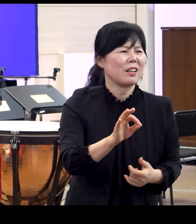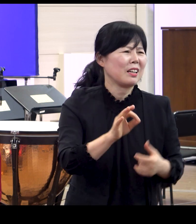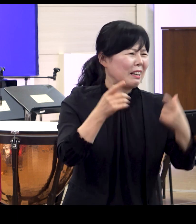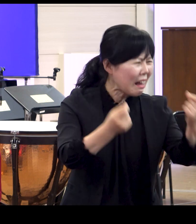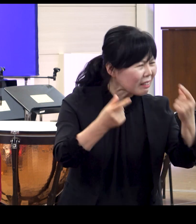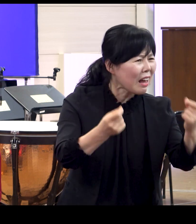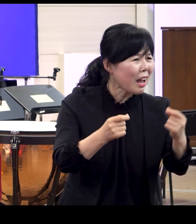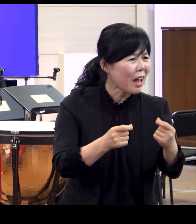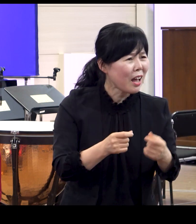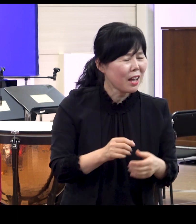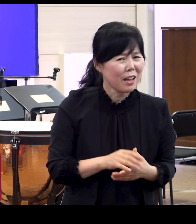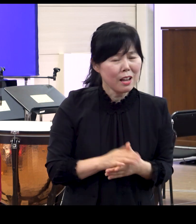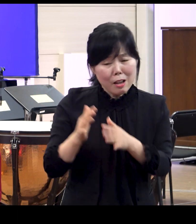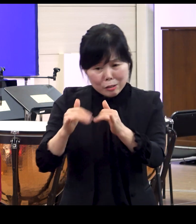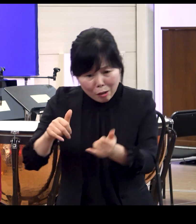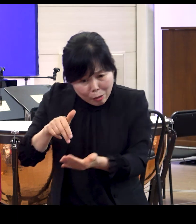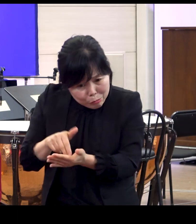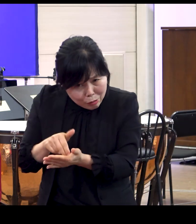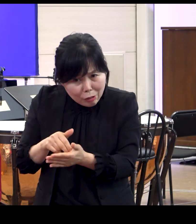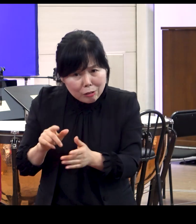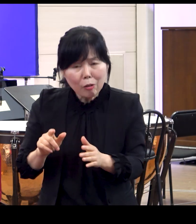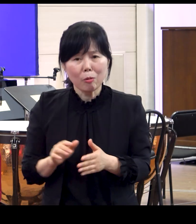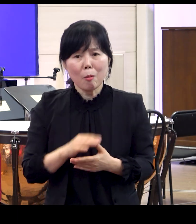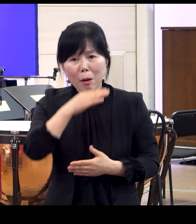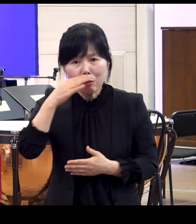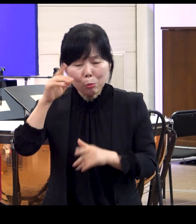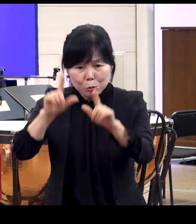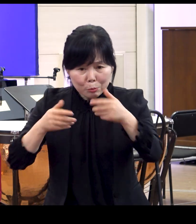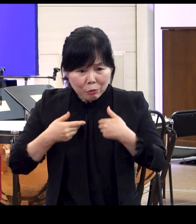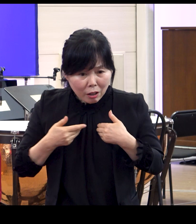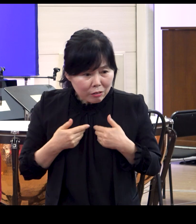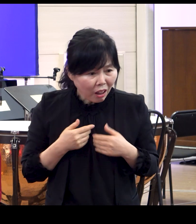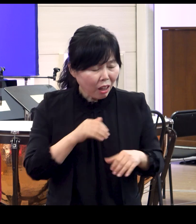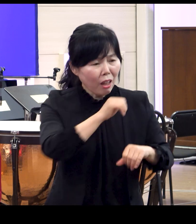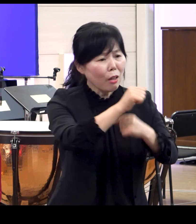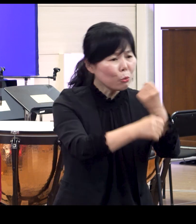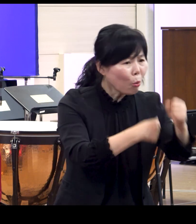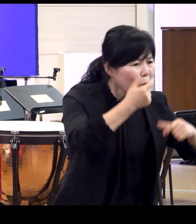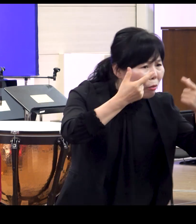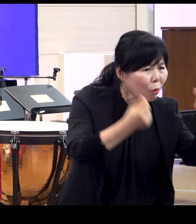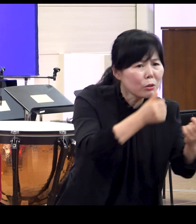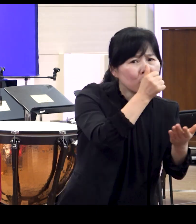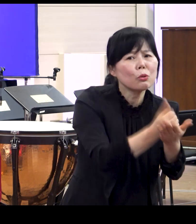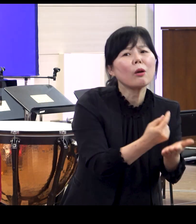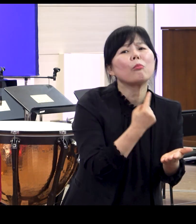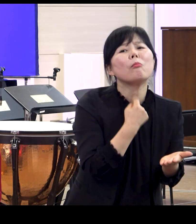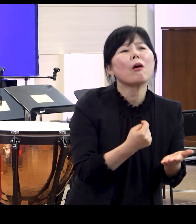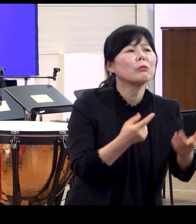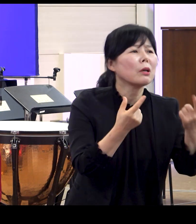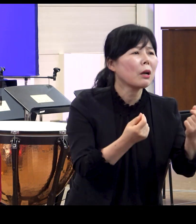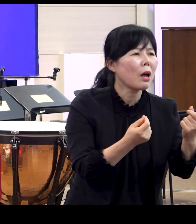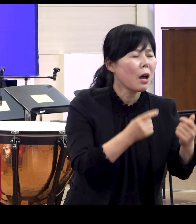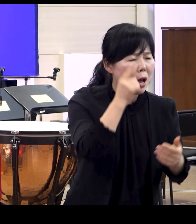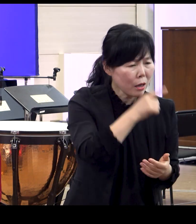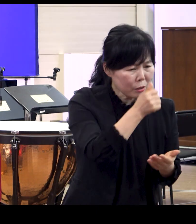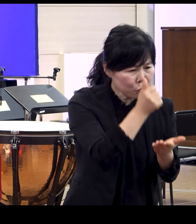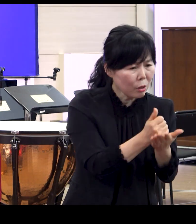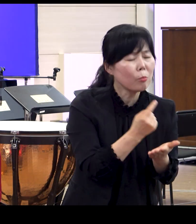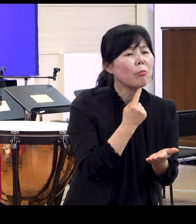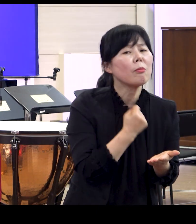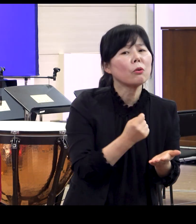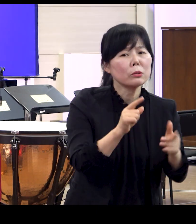인간이 동물과 똑같아지면요, 그건 타락이에요. 그건 범죄예요. 뒤에 다루겠지만 노아 홍수 이야기를